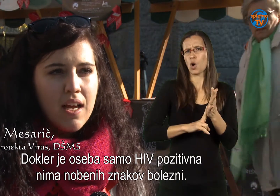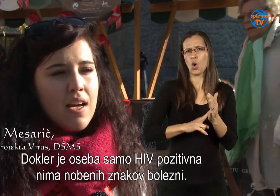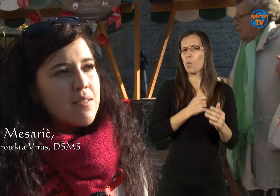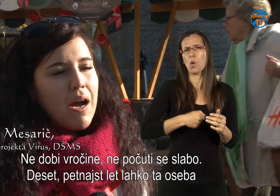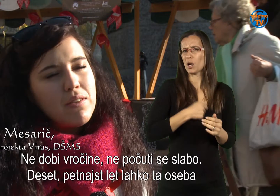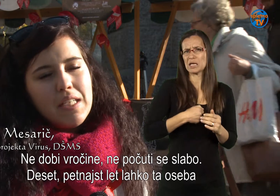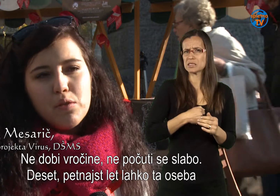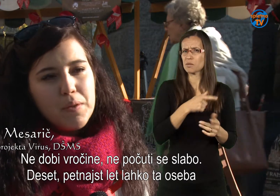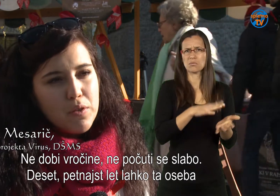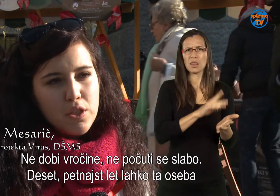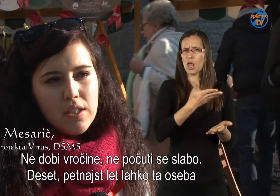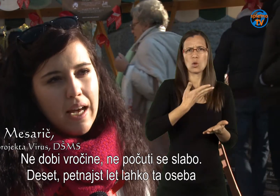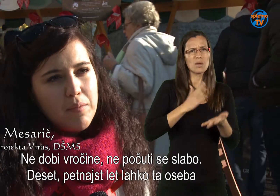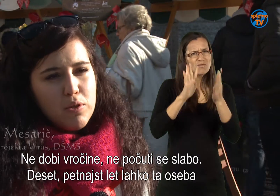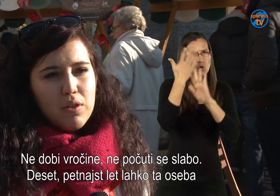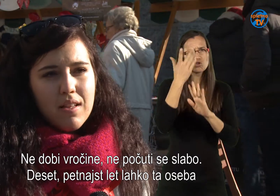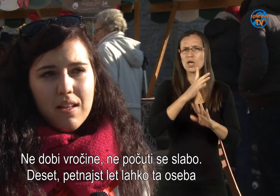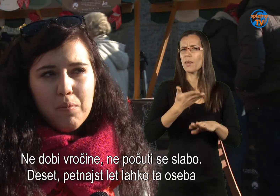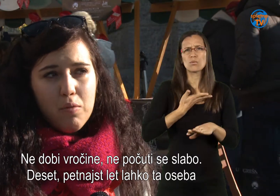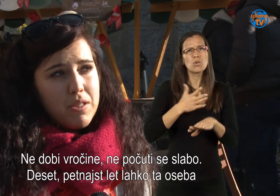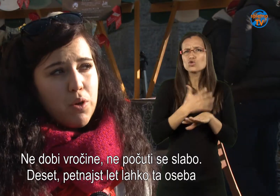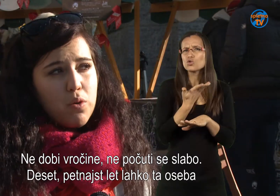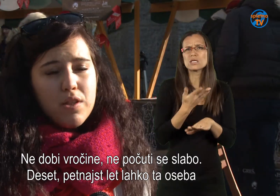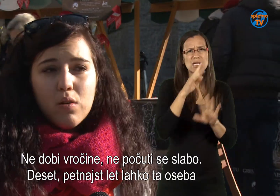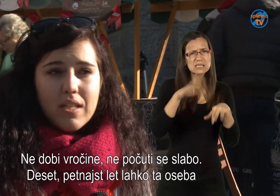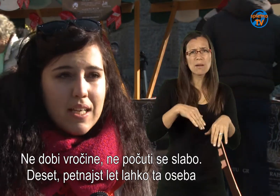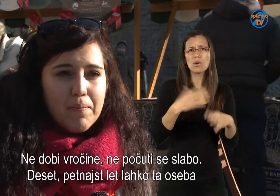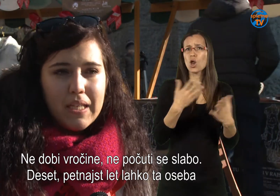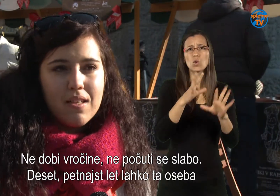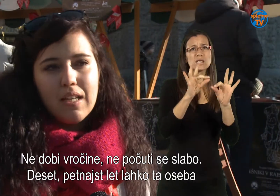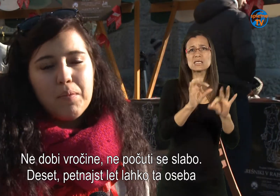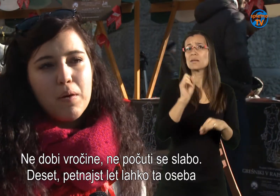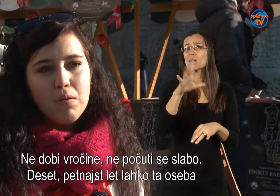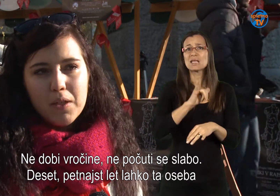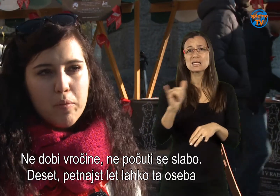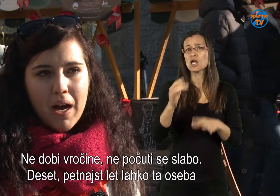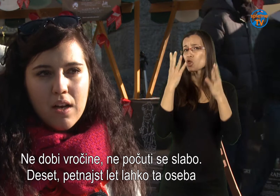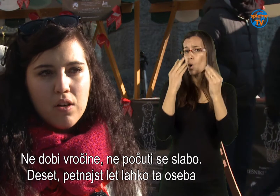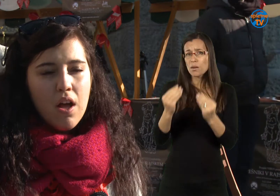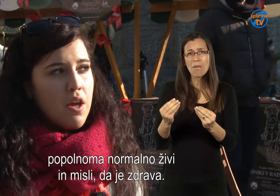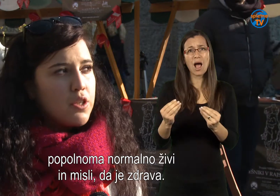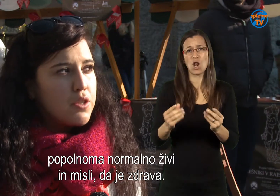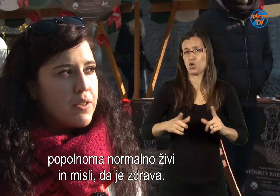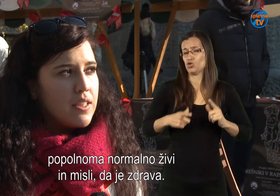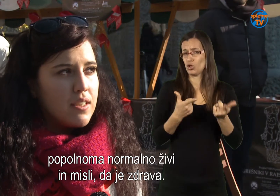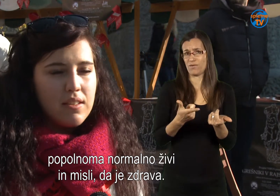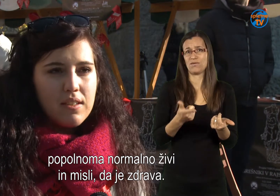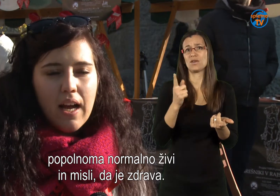Se pravi, ne dobi vročine, ne počuti se slabo, v bistvu lahko celo 10-15 let popolnoma normalno živi in